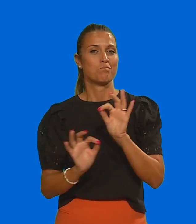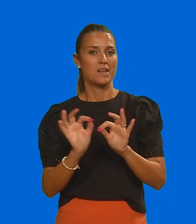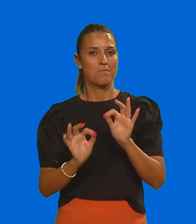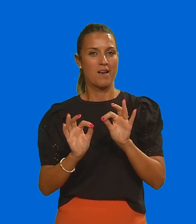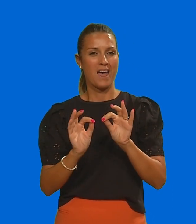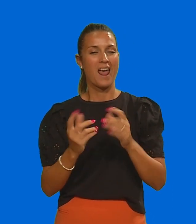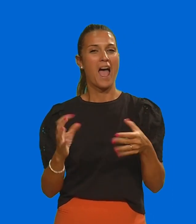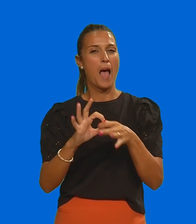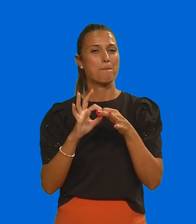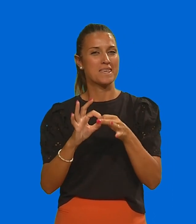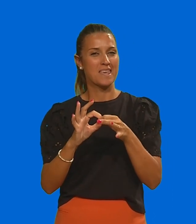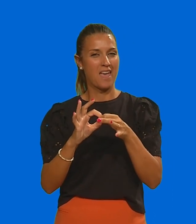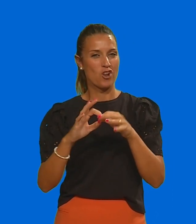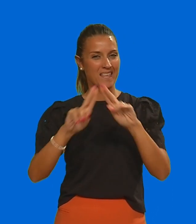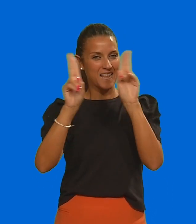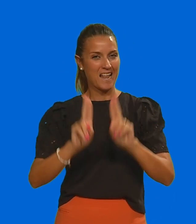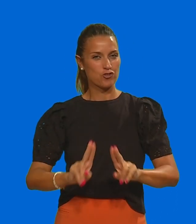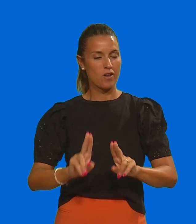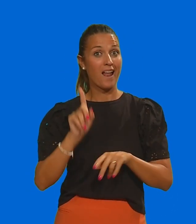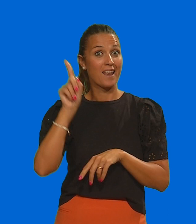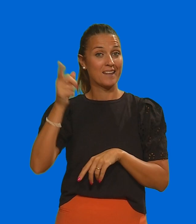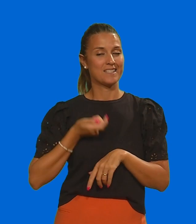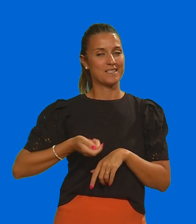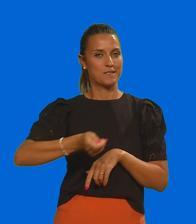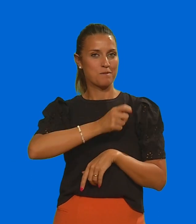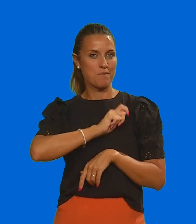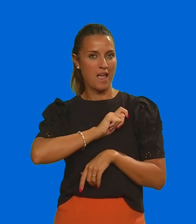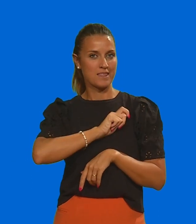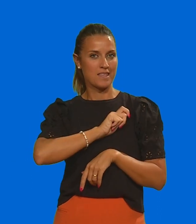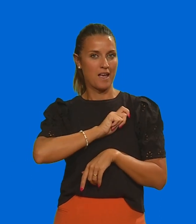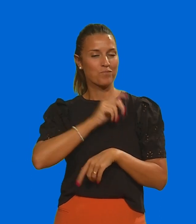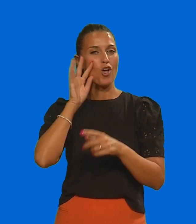Spagna, per il trofeo Carranza.